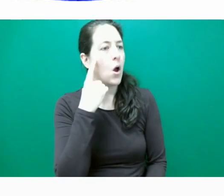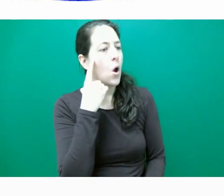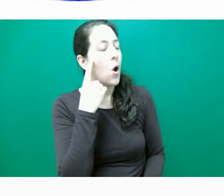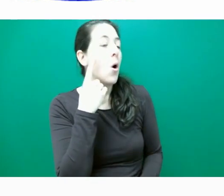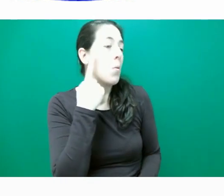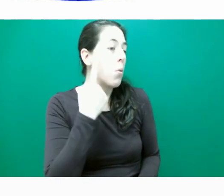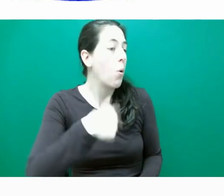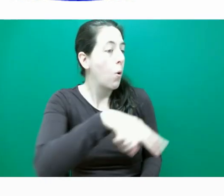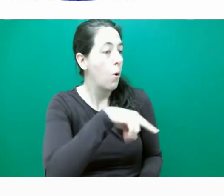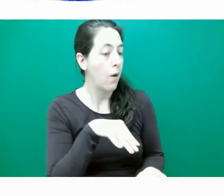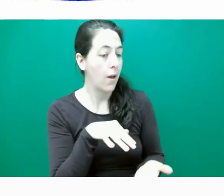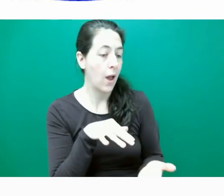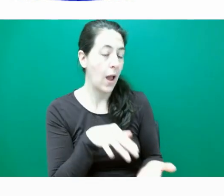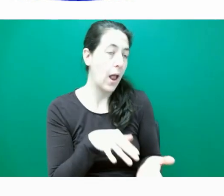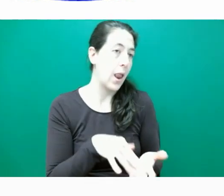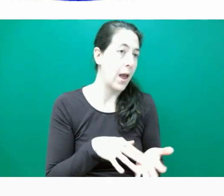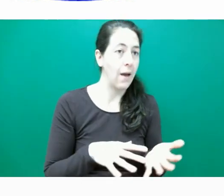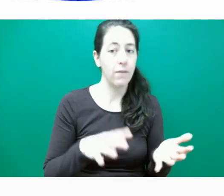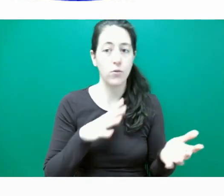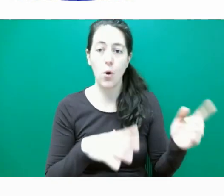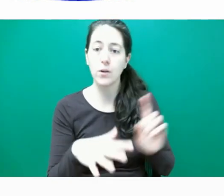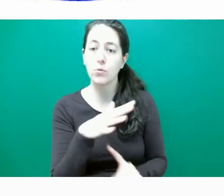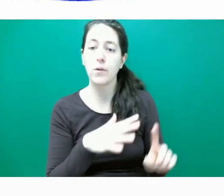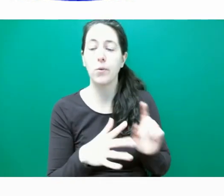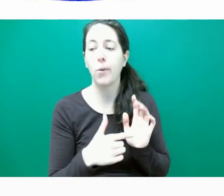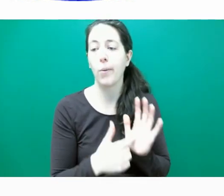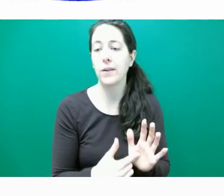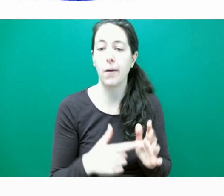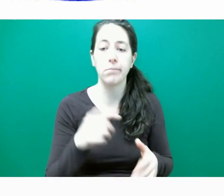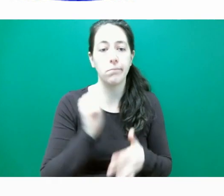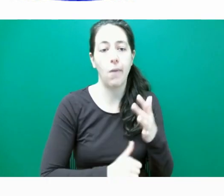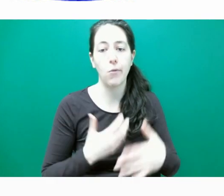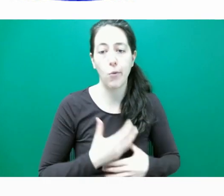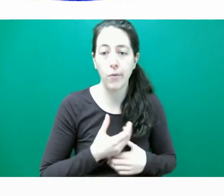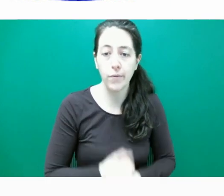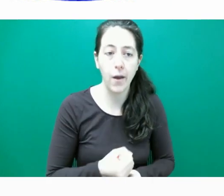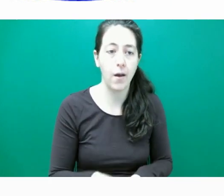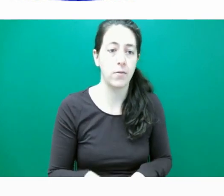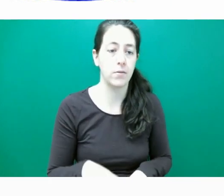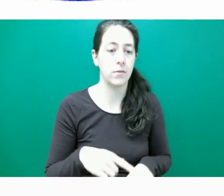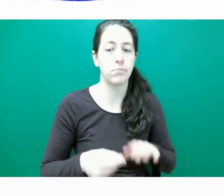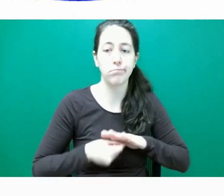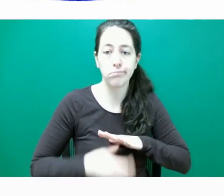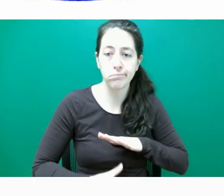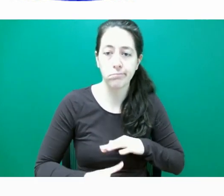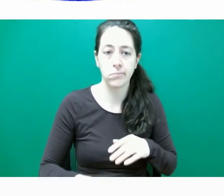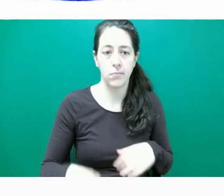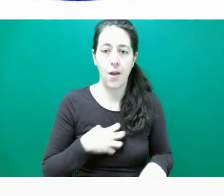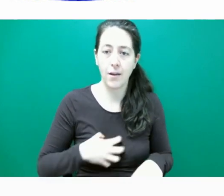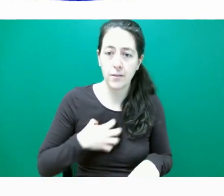y a des situations, par exemple, le manque de confiance, le manque de l'estime de soi, l'anxiété,